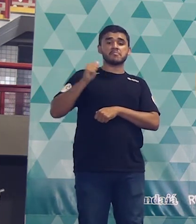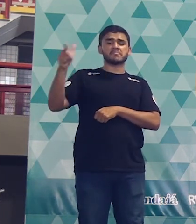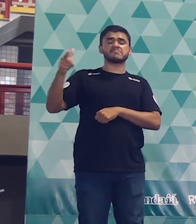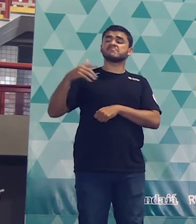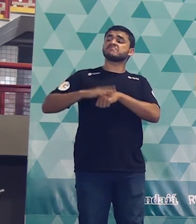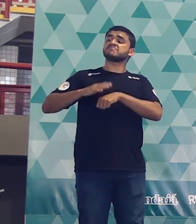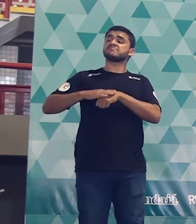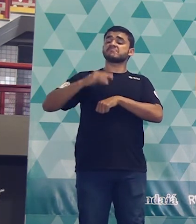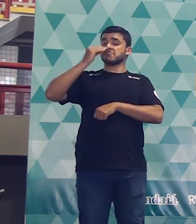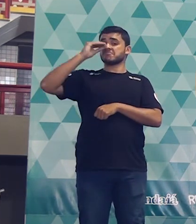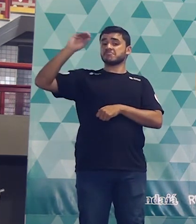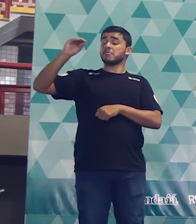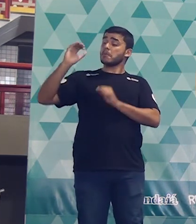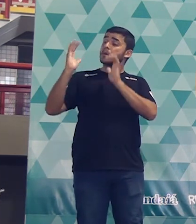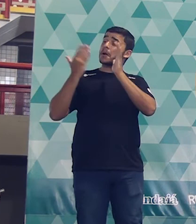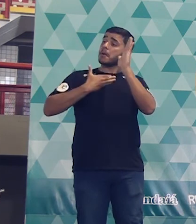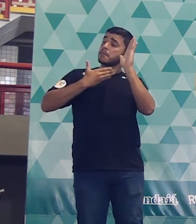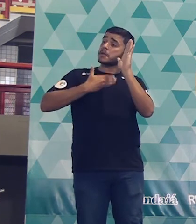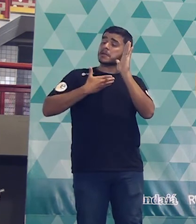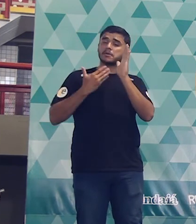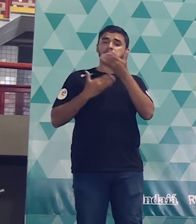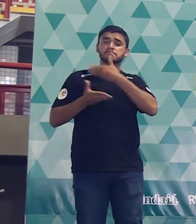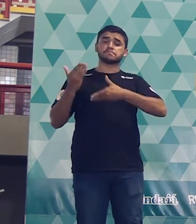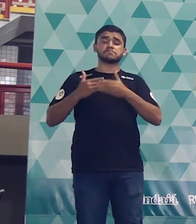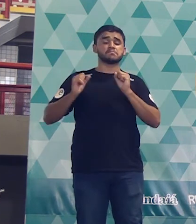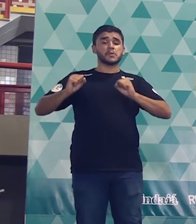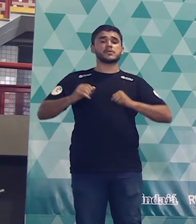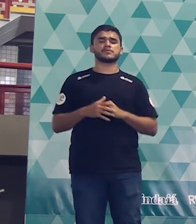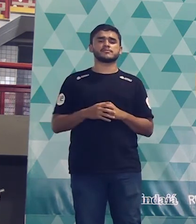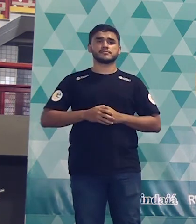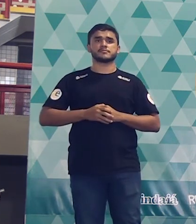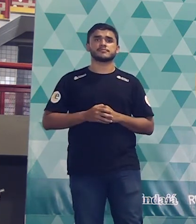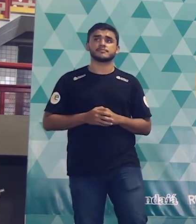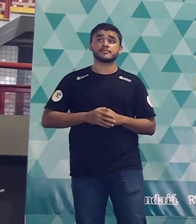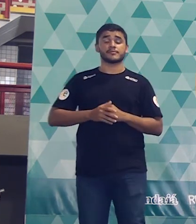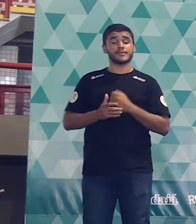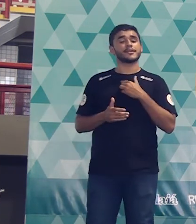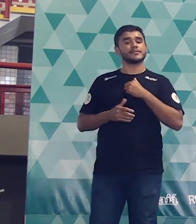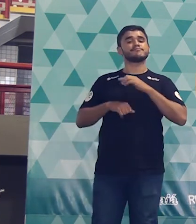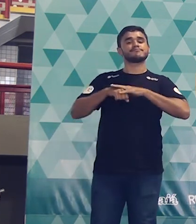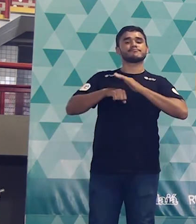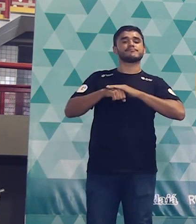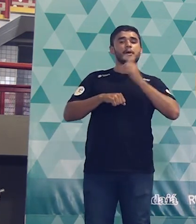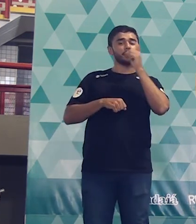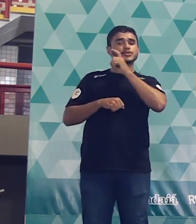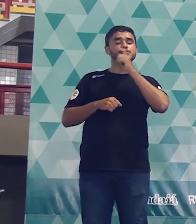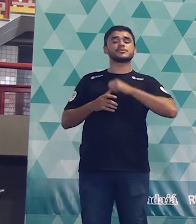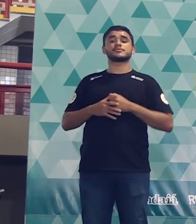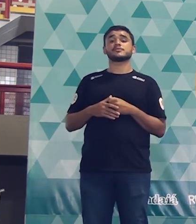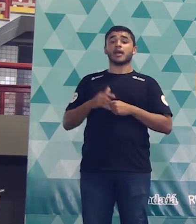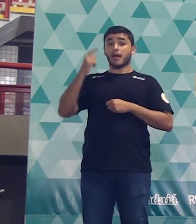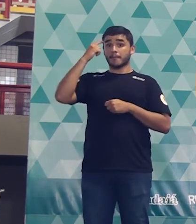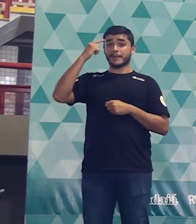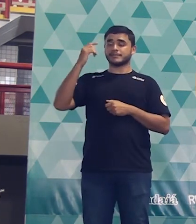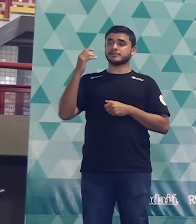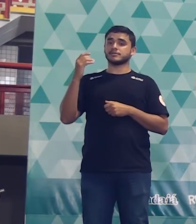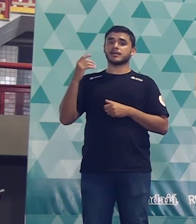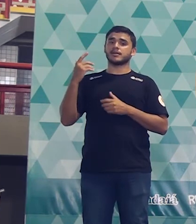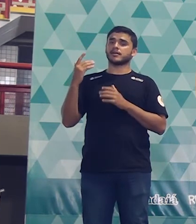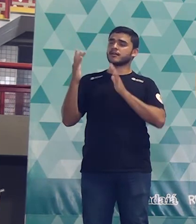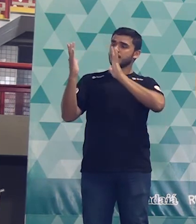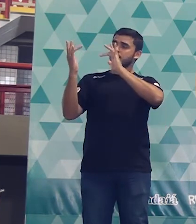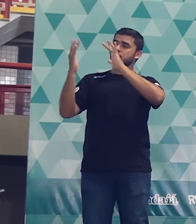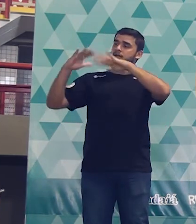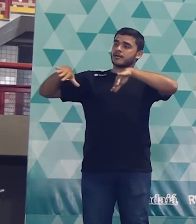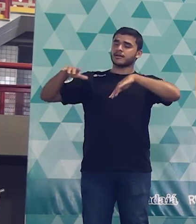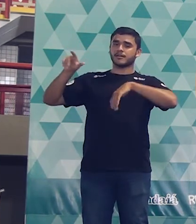tão pouco que podem até ser amigos, está mentindo. Está mentindo. Sabe quando é que um casal está mentindo também? Quando termina: não, quero que